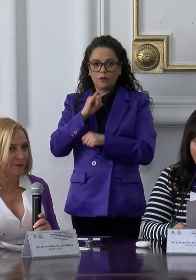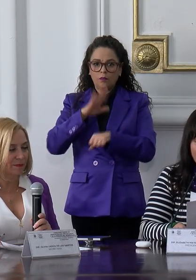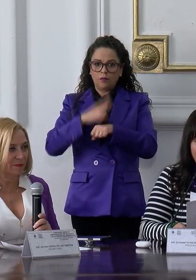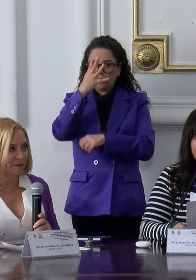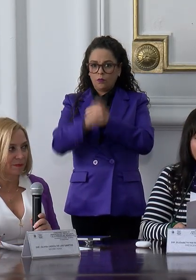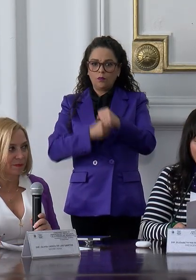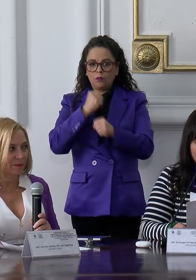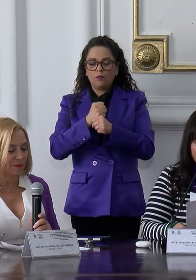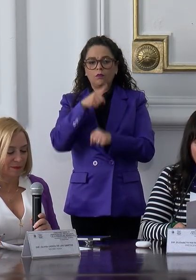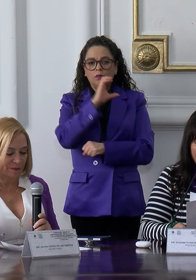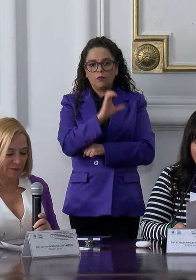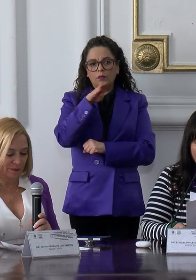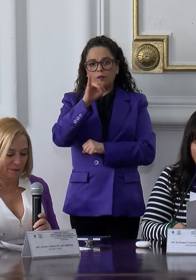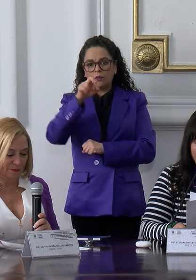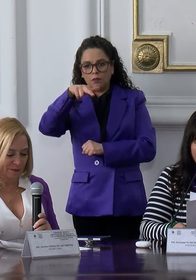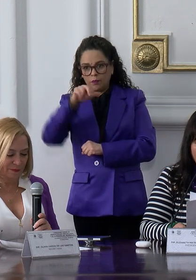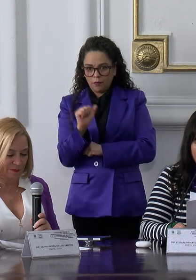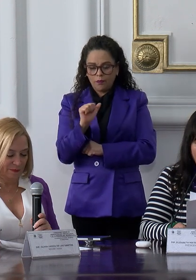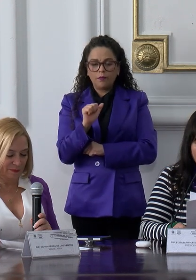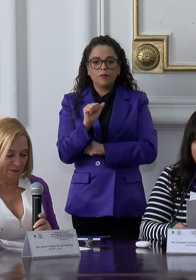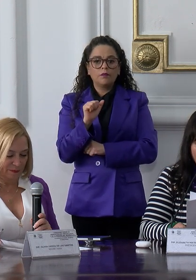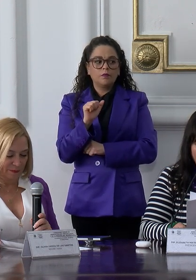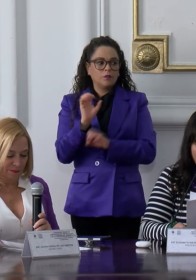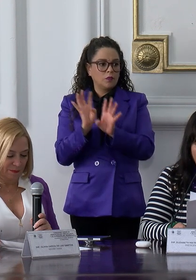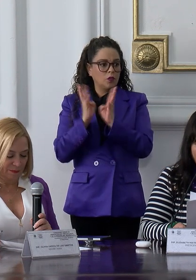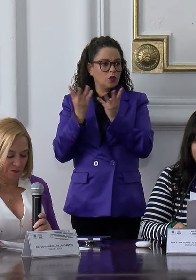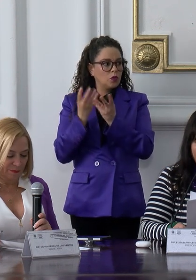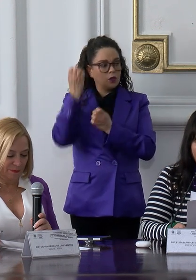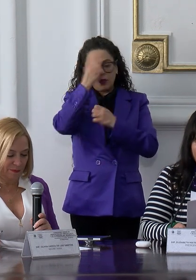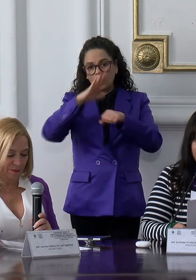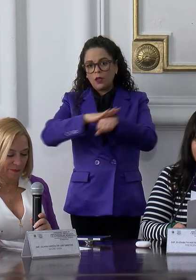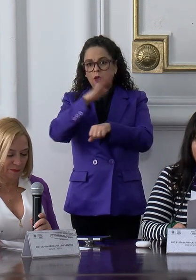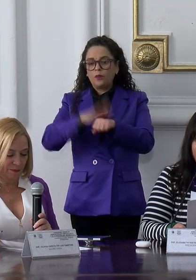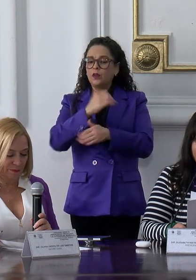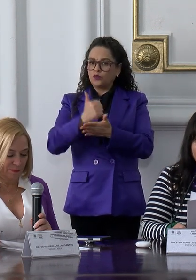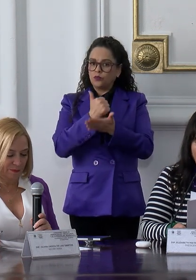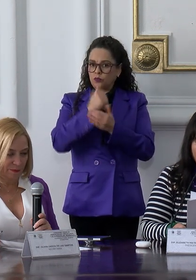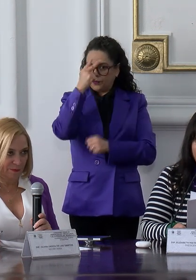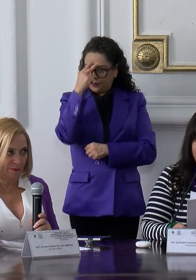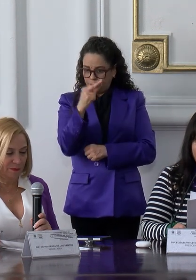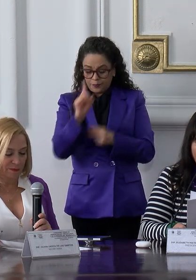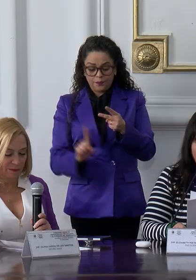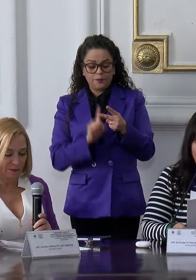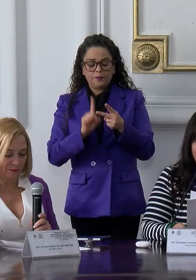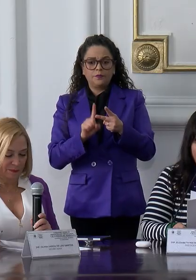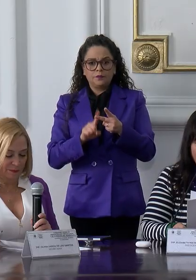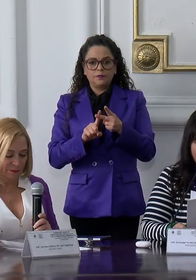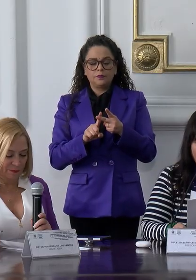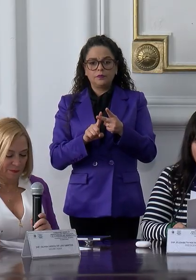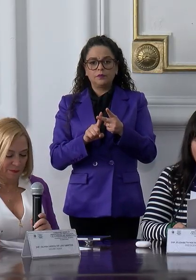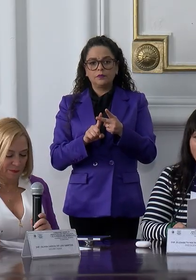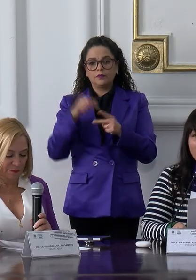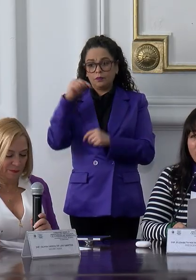Irma para integrar por un periodo adicional el Consejo de Evaluación de la Ciudad de México. Segundo, se somete a consideración del Pleno del